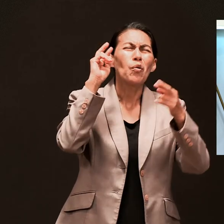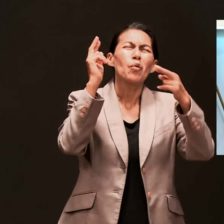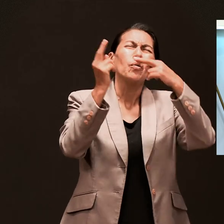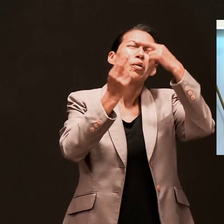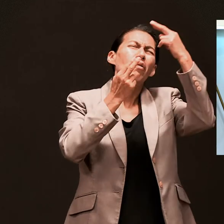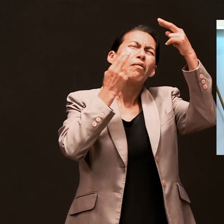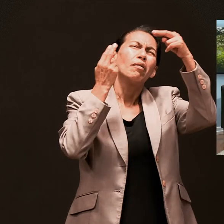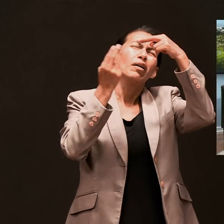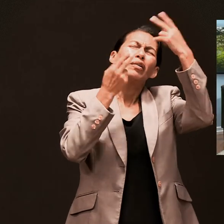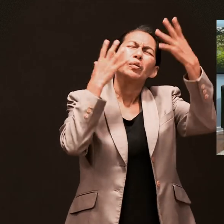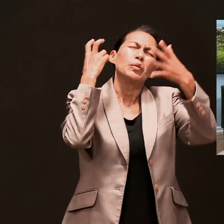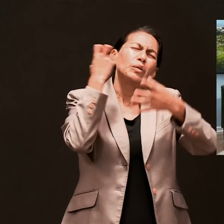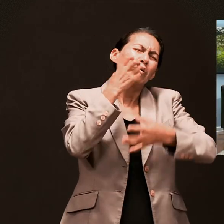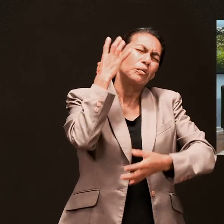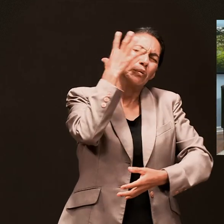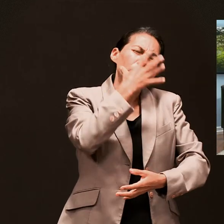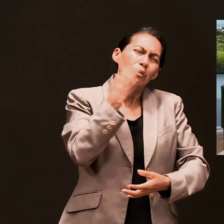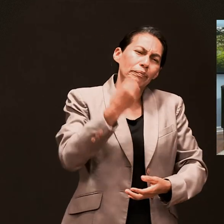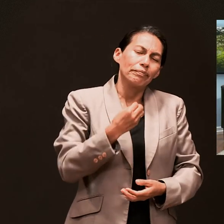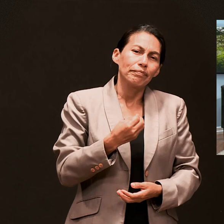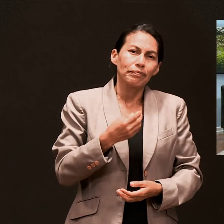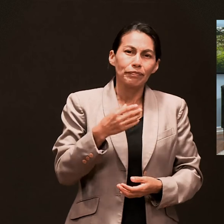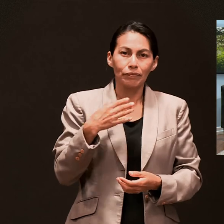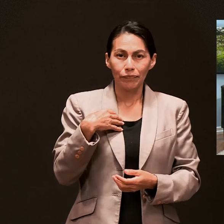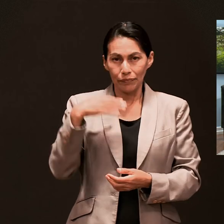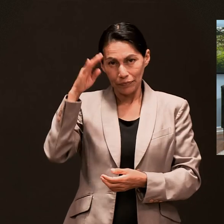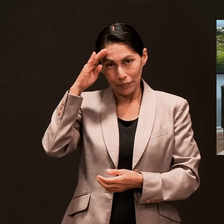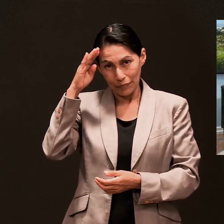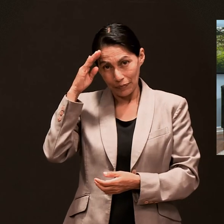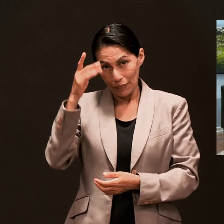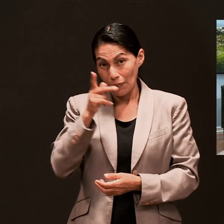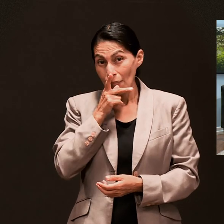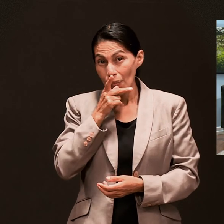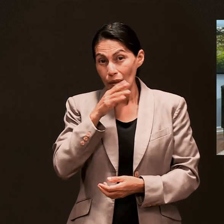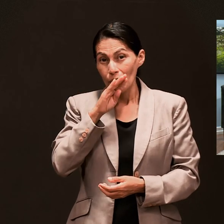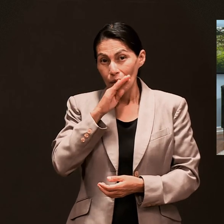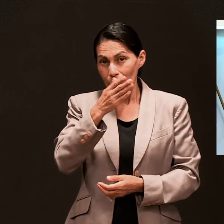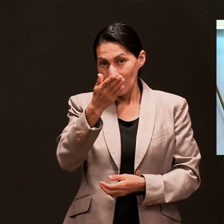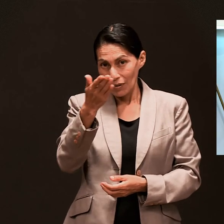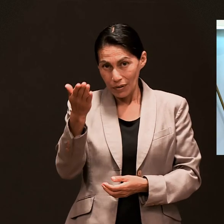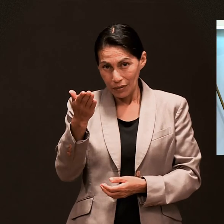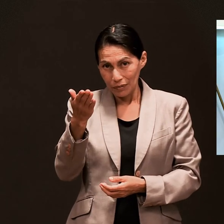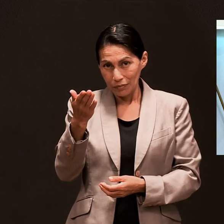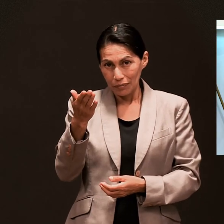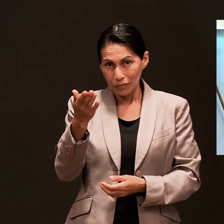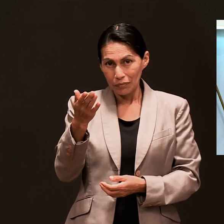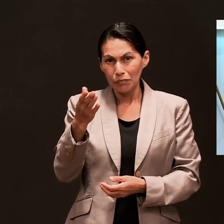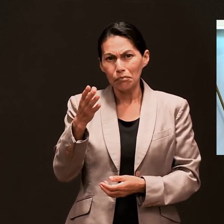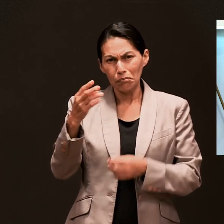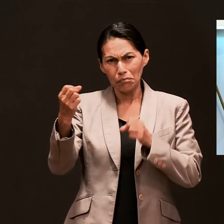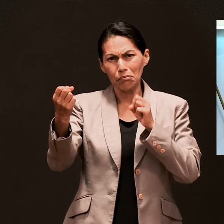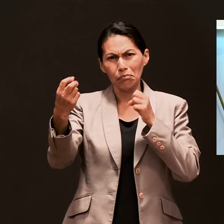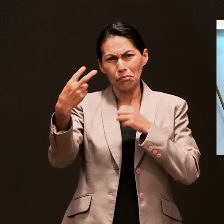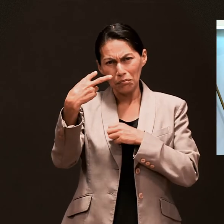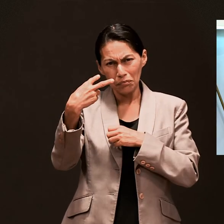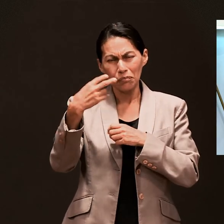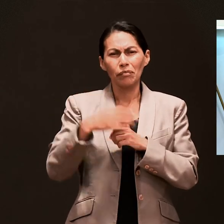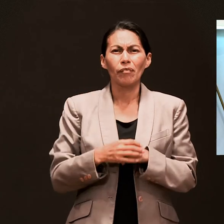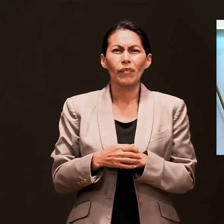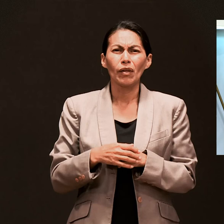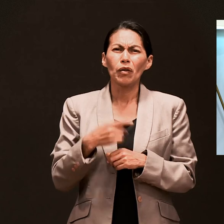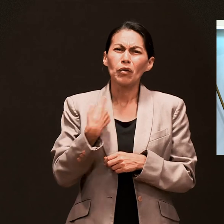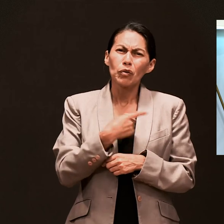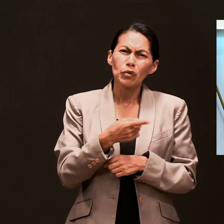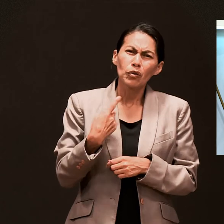del universo yo creo que hay muchos padres viendo Este programa que deberíamos reaccionar con